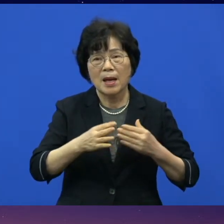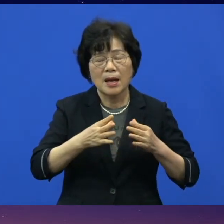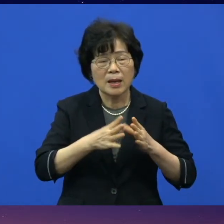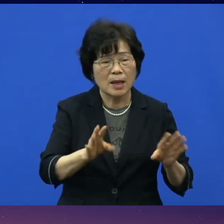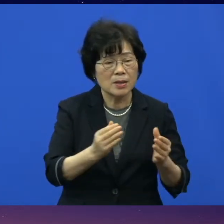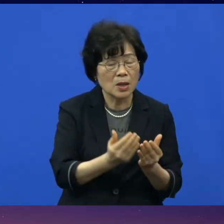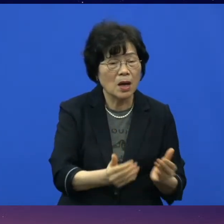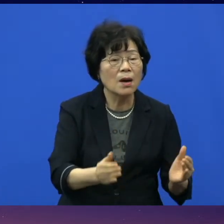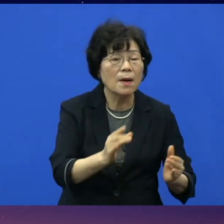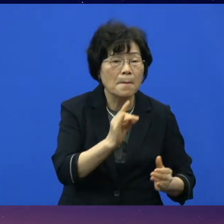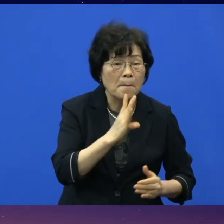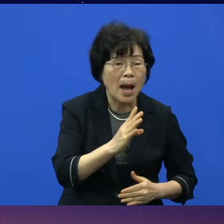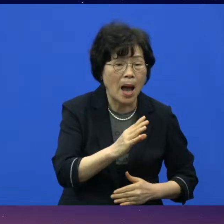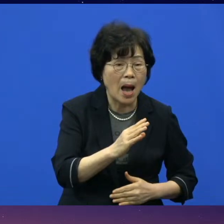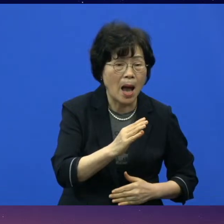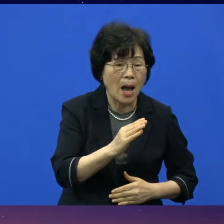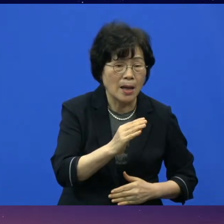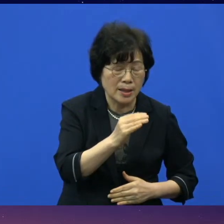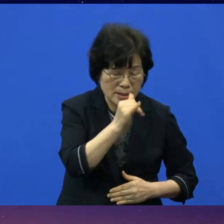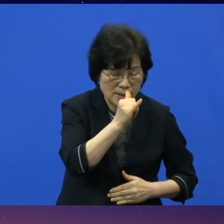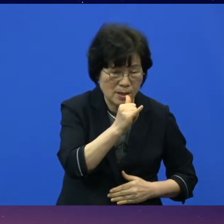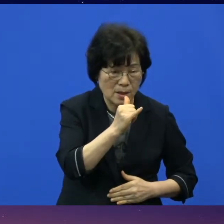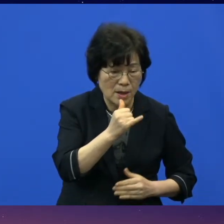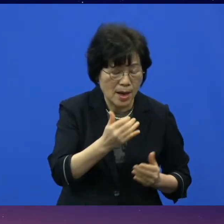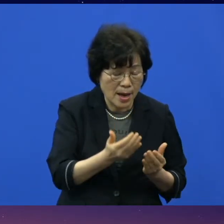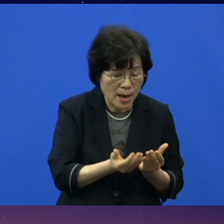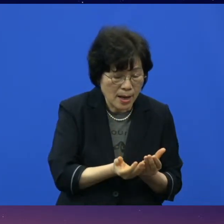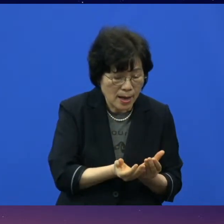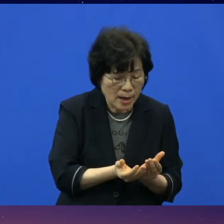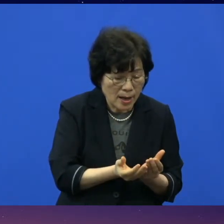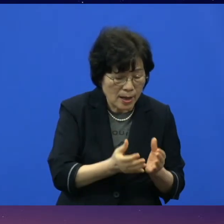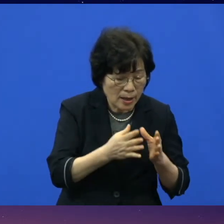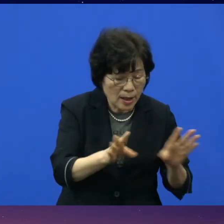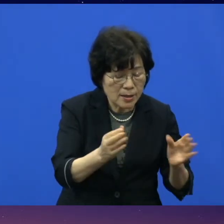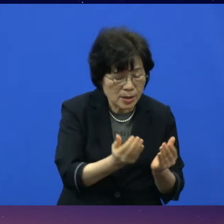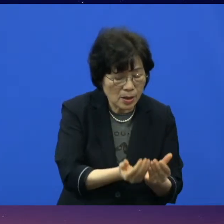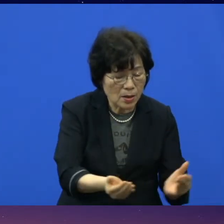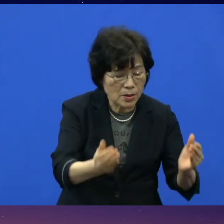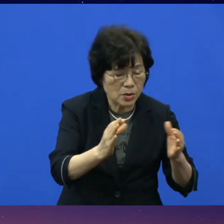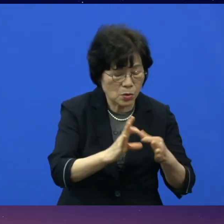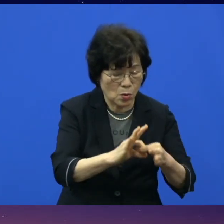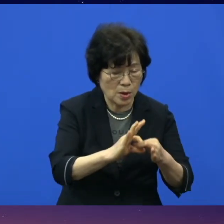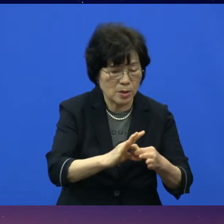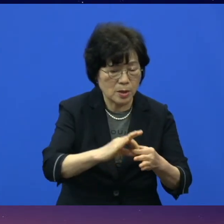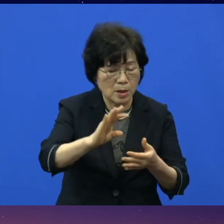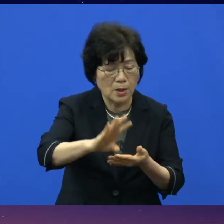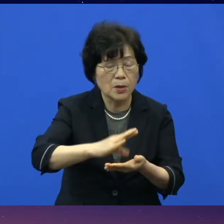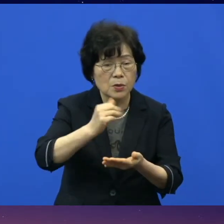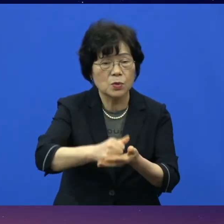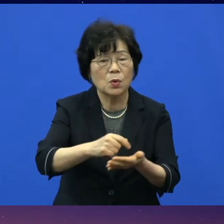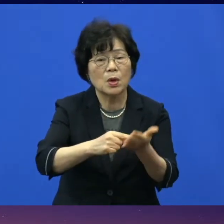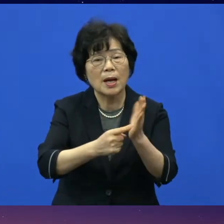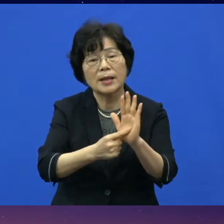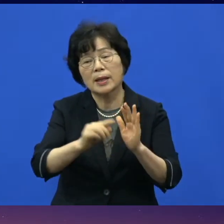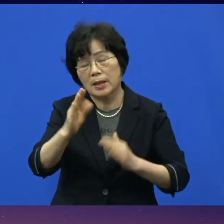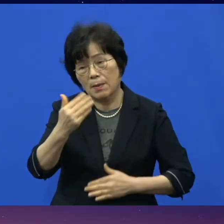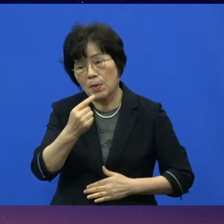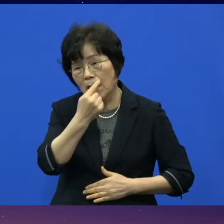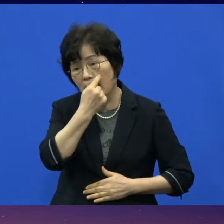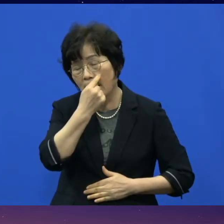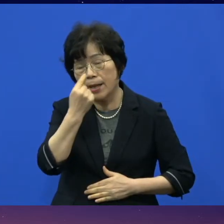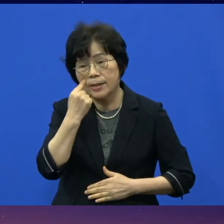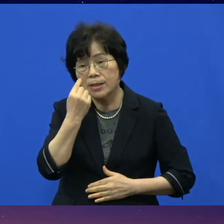수가 없어요. 내가 깨어짐을 통하여 예수 그리스도를 드러내야 된다는 거죠. 여러분, 간정들을